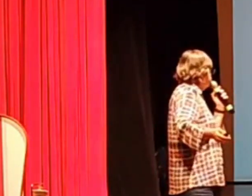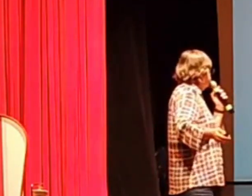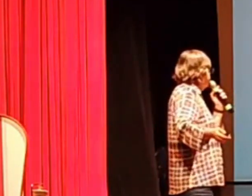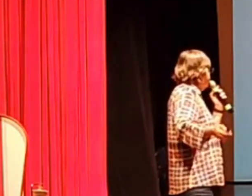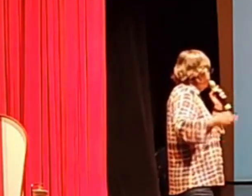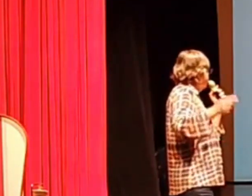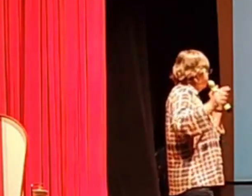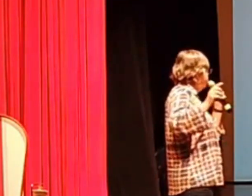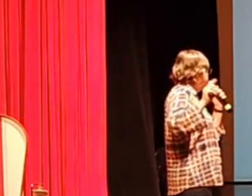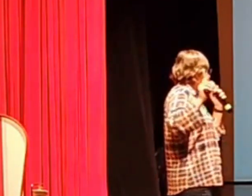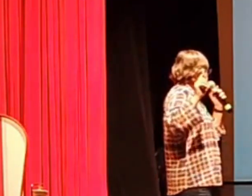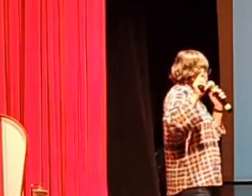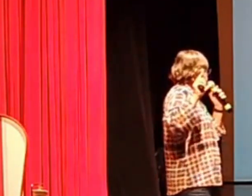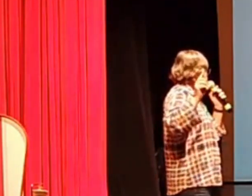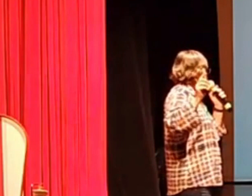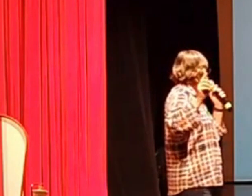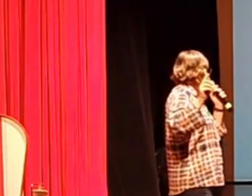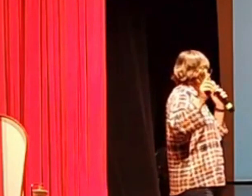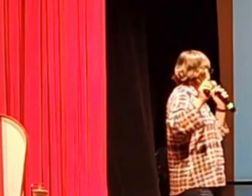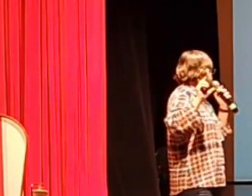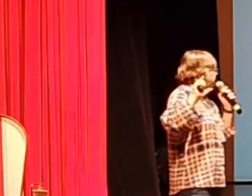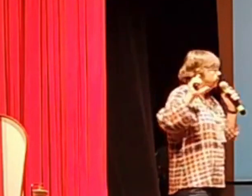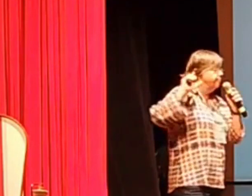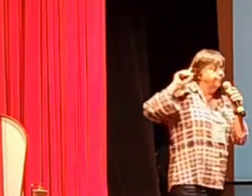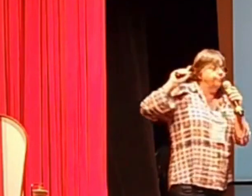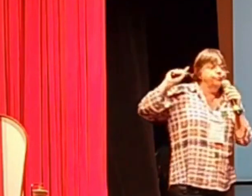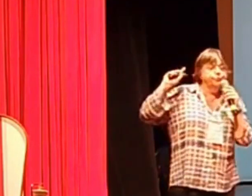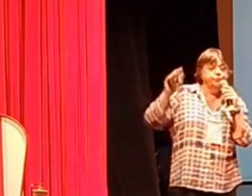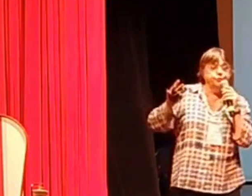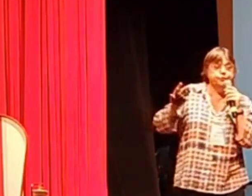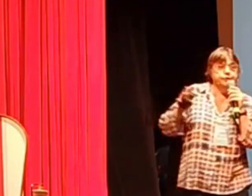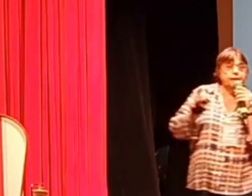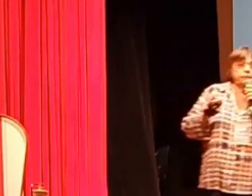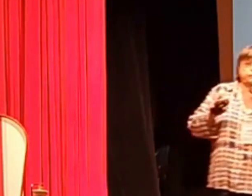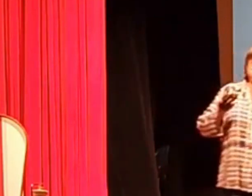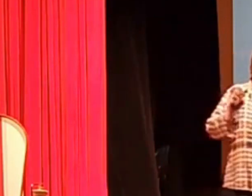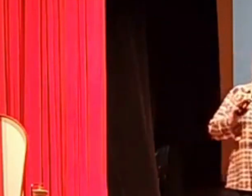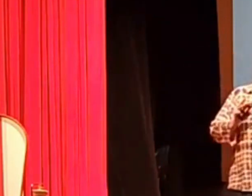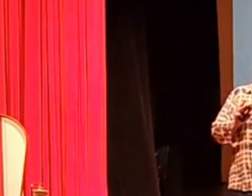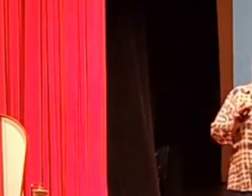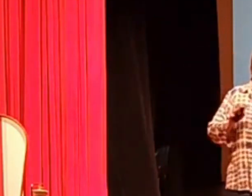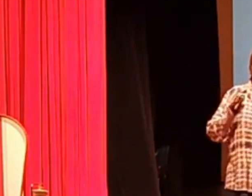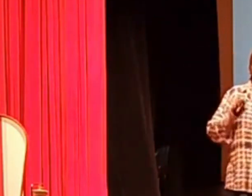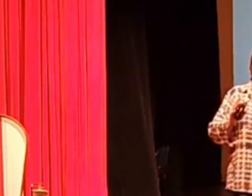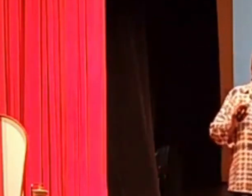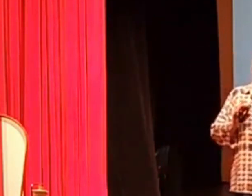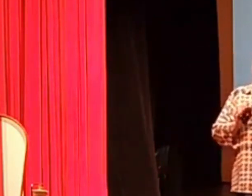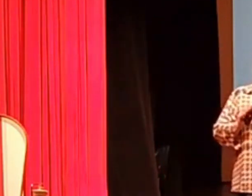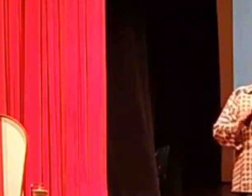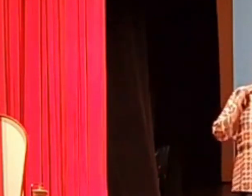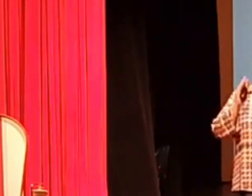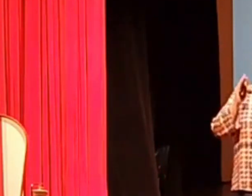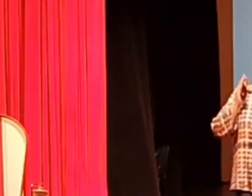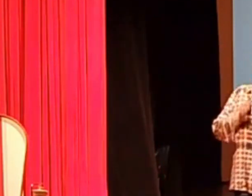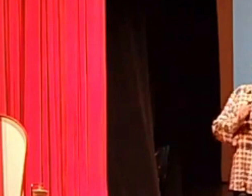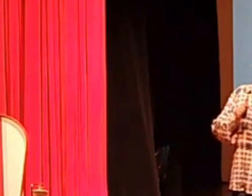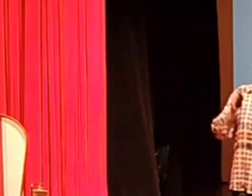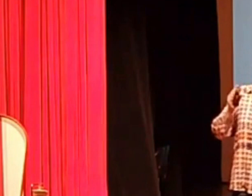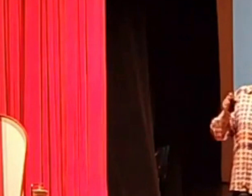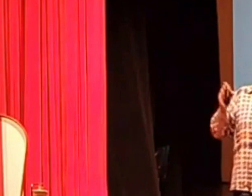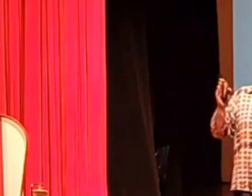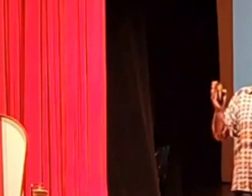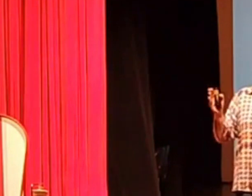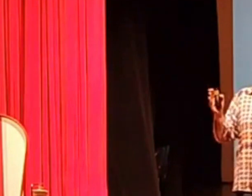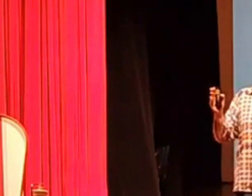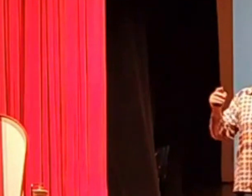Então, e aí são dois dados que são muito importantes. Primeiro, a idade